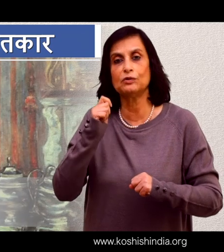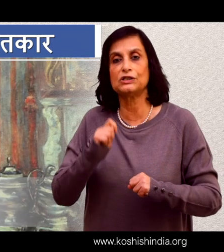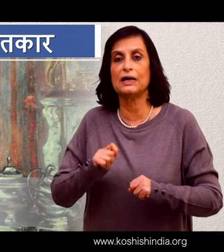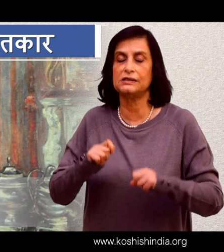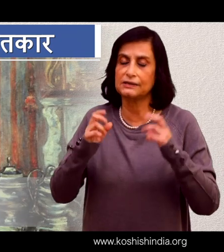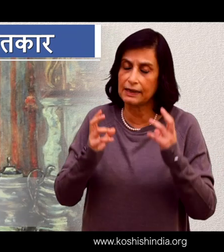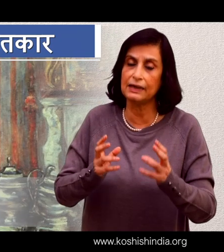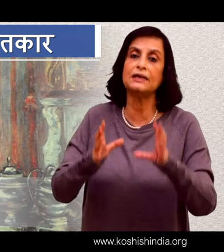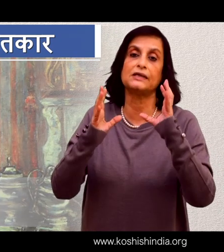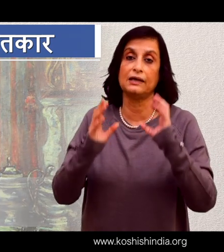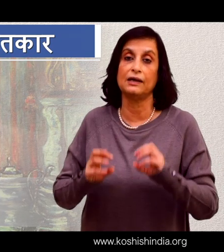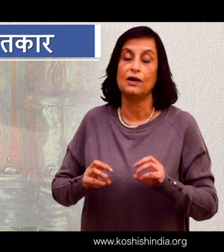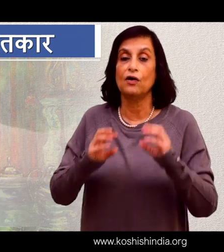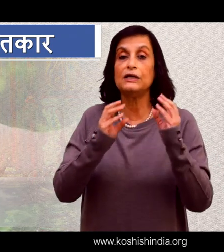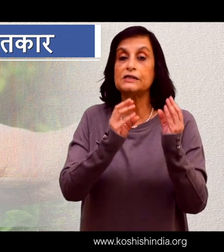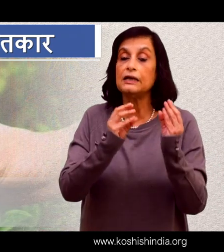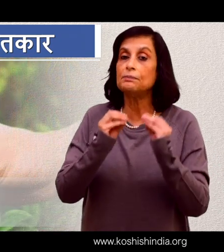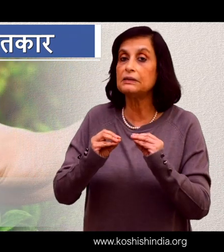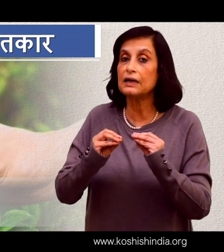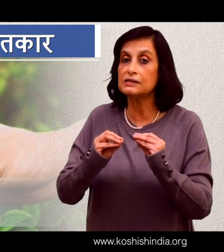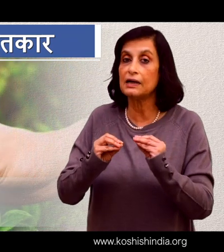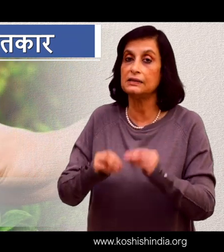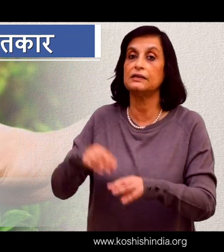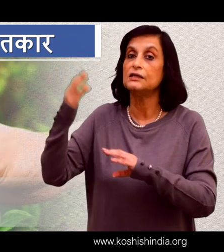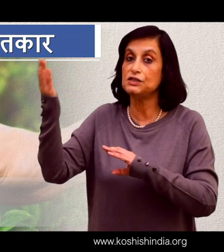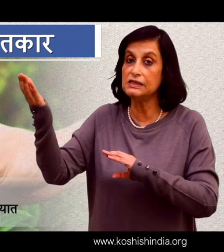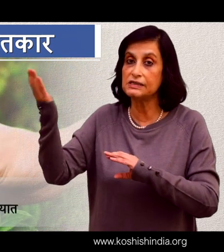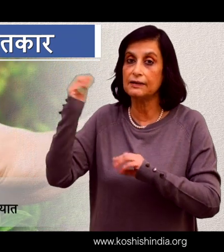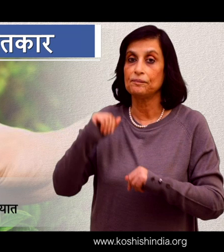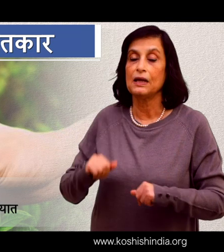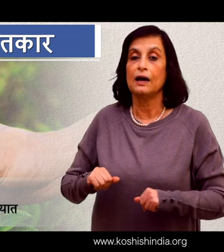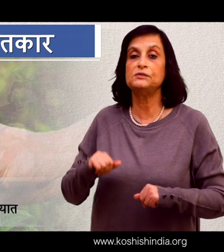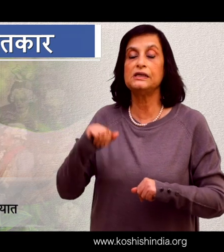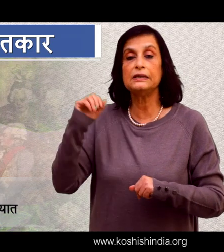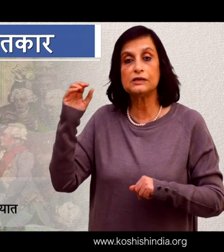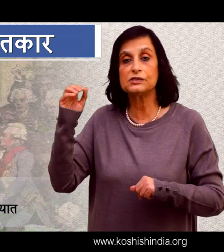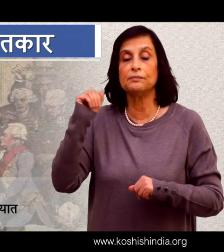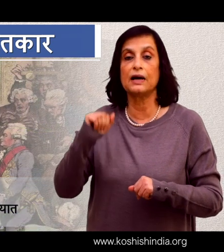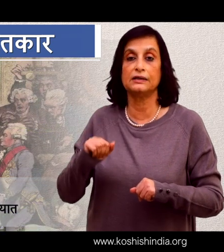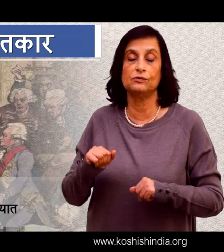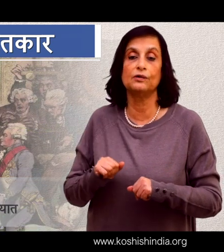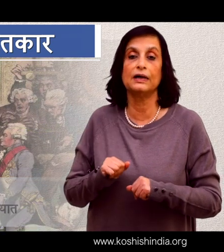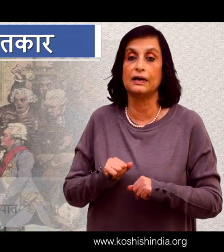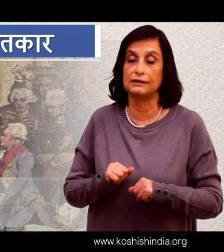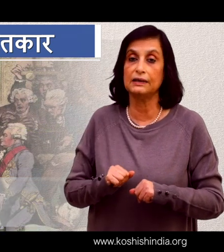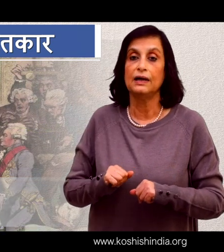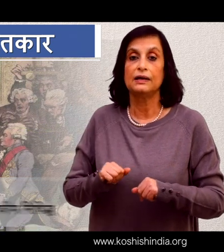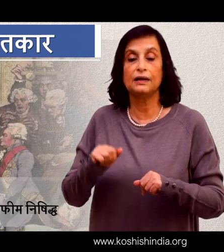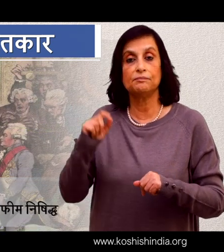दोनोंसमयचायचाहिएहोतीथी,चाहेकुछभीहोजाए। औरयेचायकी पत्तियांकहांसेआईं?चीनसे। चीनकेसम्राटनेकहा